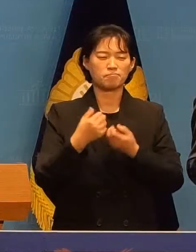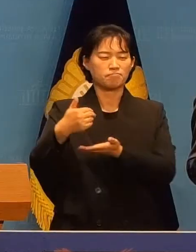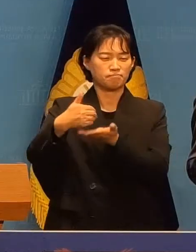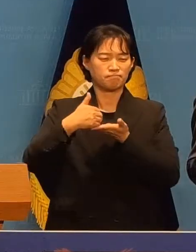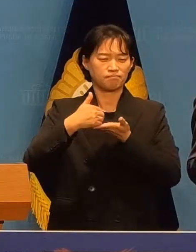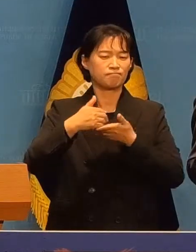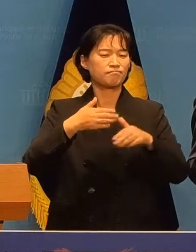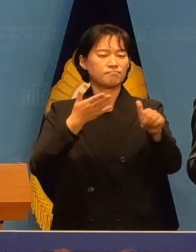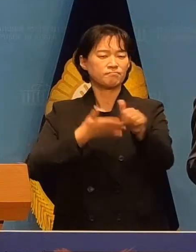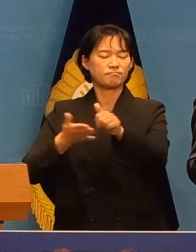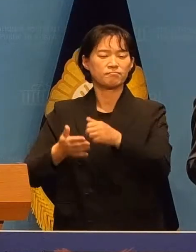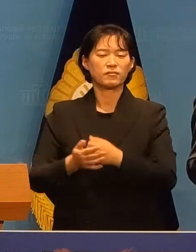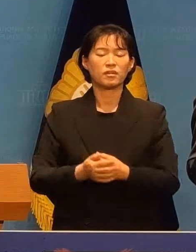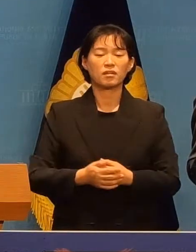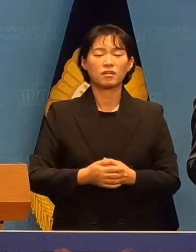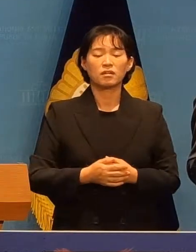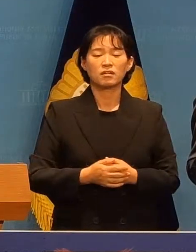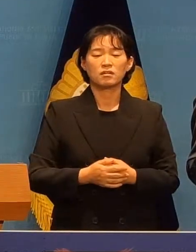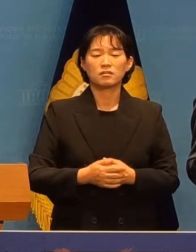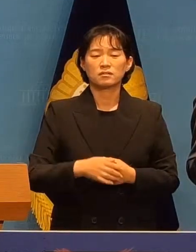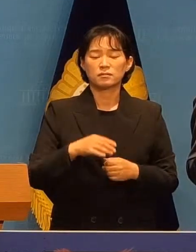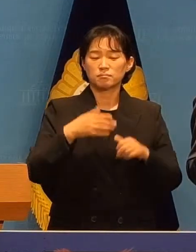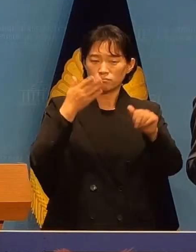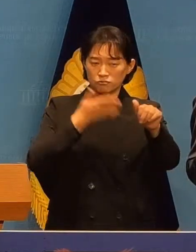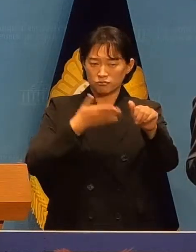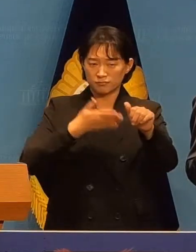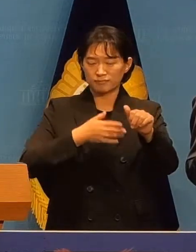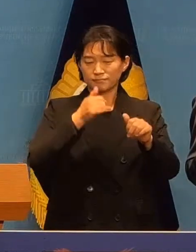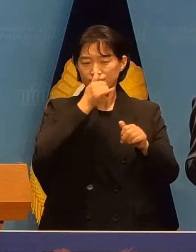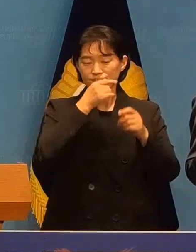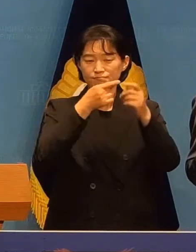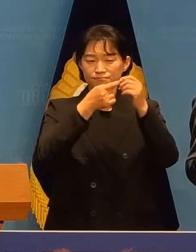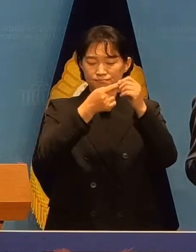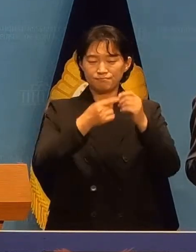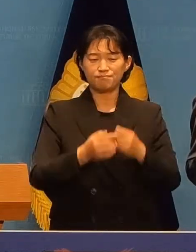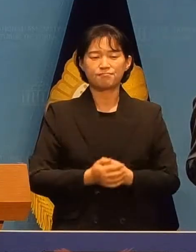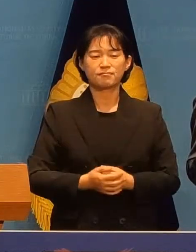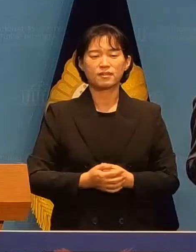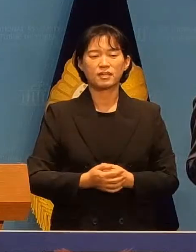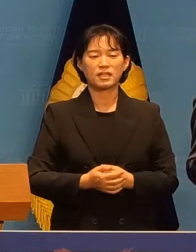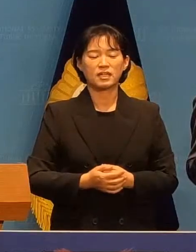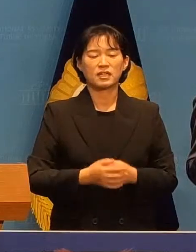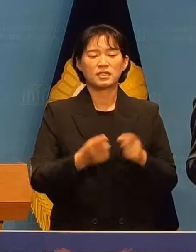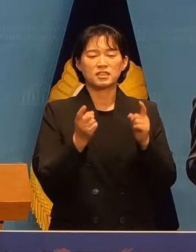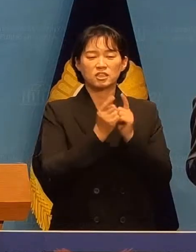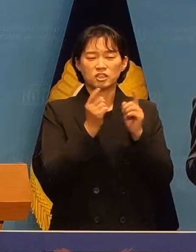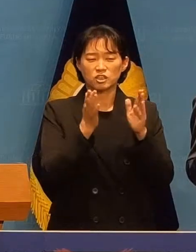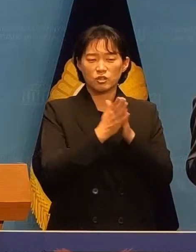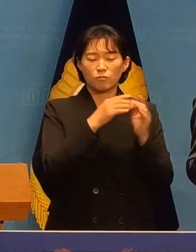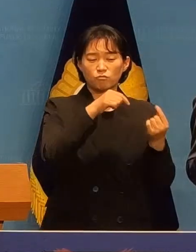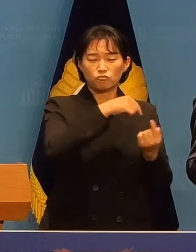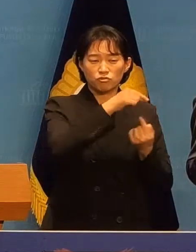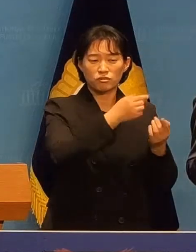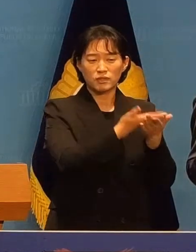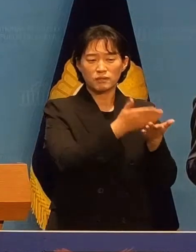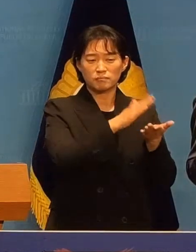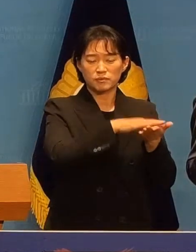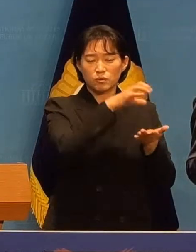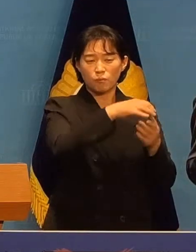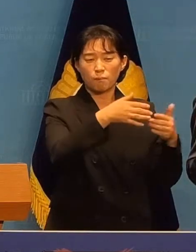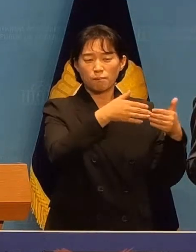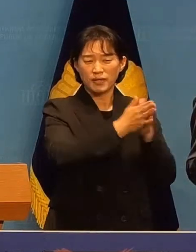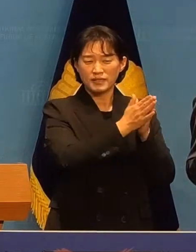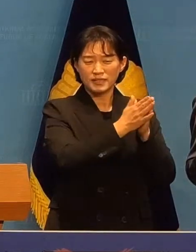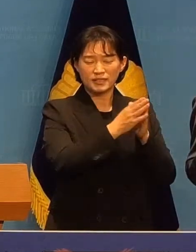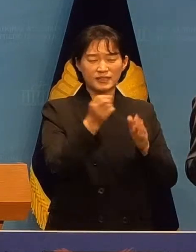합니다. 우리는 다음을 요구합니다. 첫째, 직영 정비사업소 폐쇄 재검토.